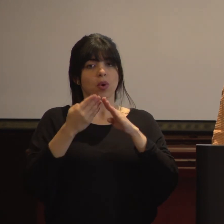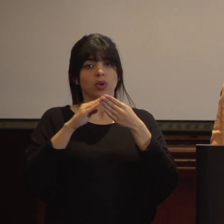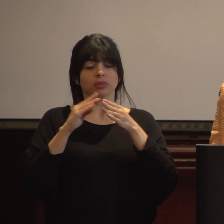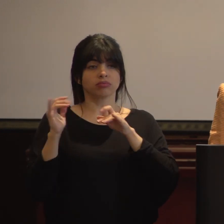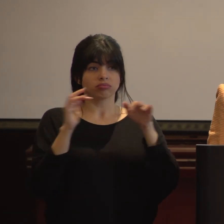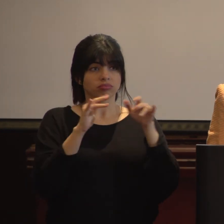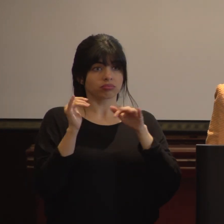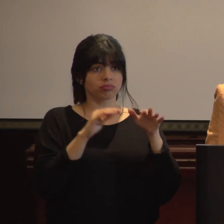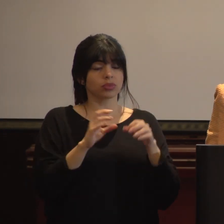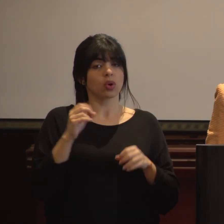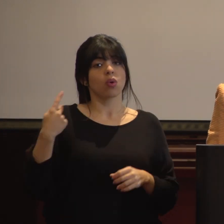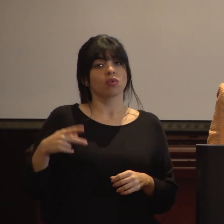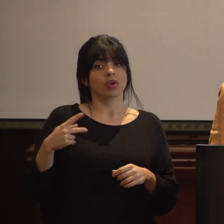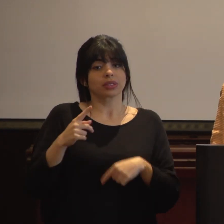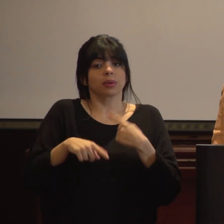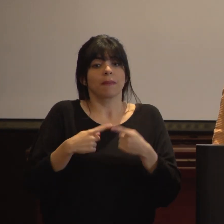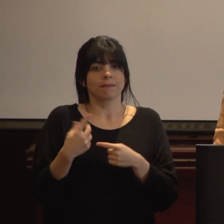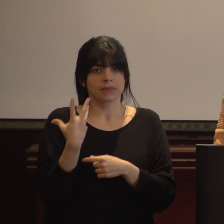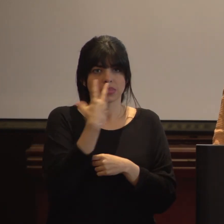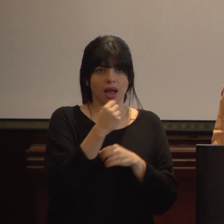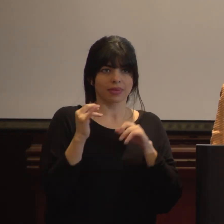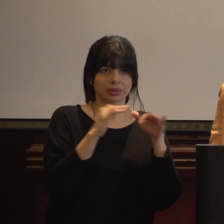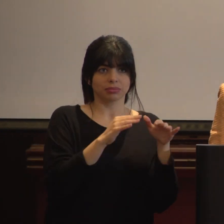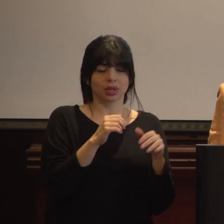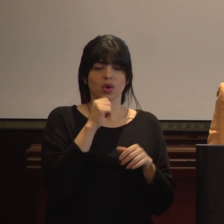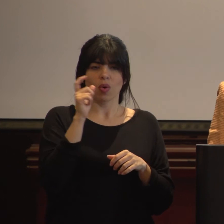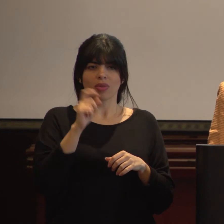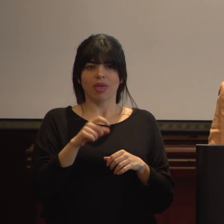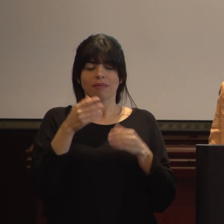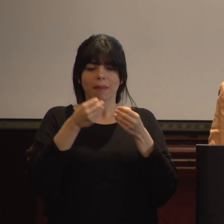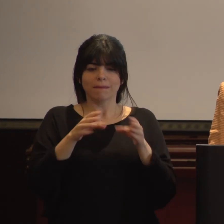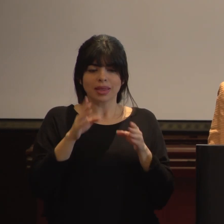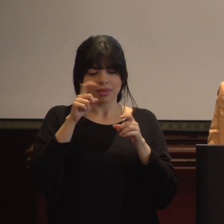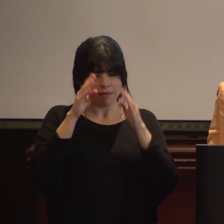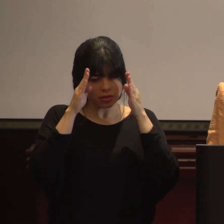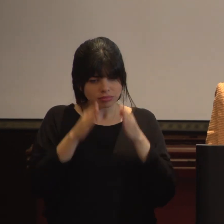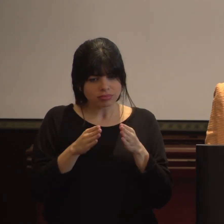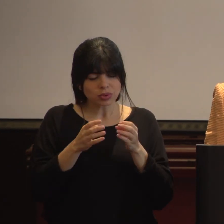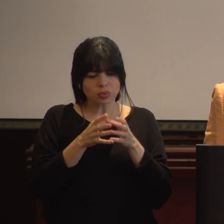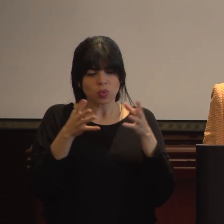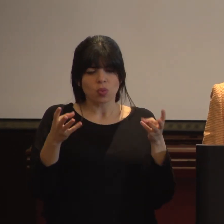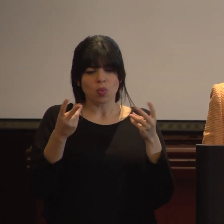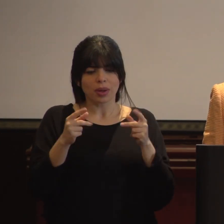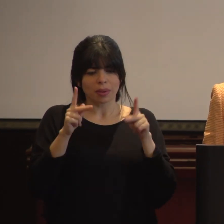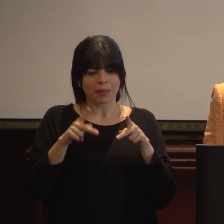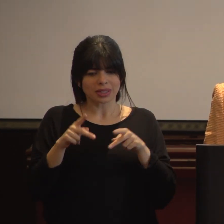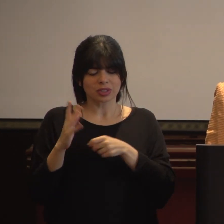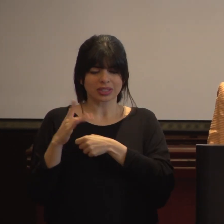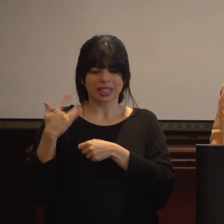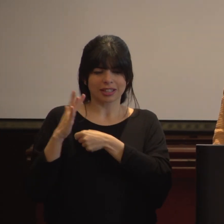desplazadas o en riesgo de desplazamiento sin perder de vista la magnitud de patrones del desplazamiento